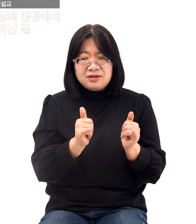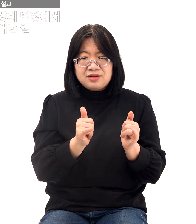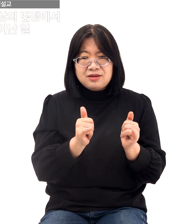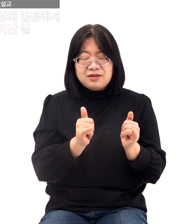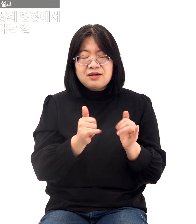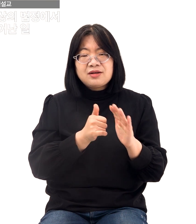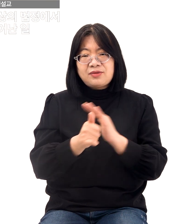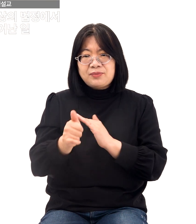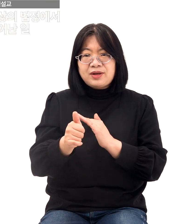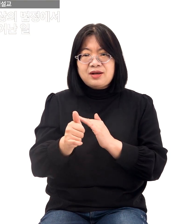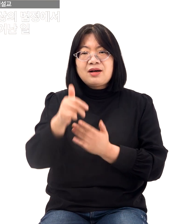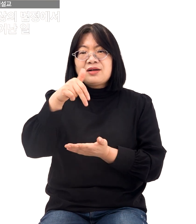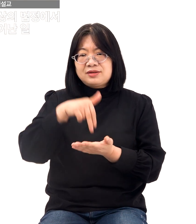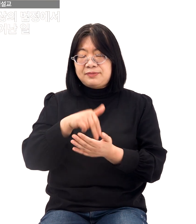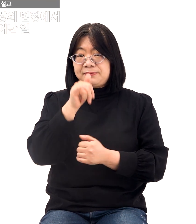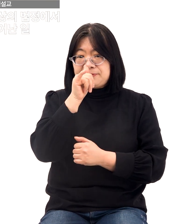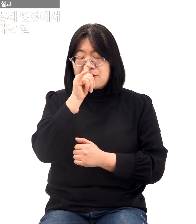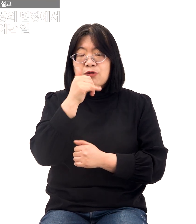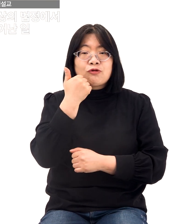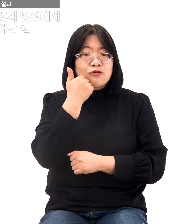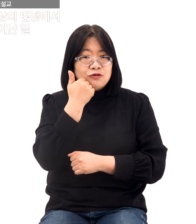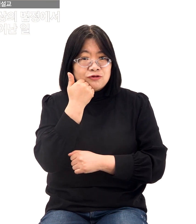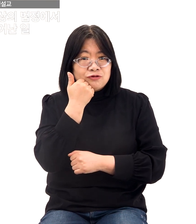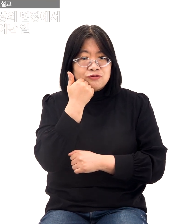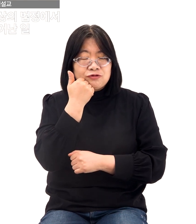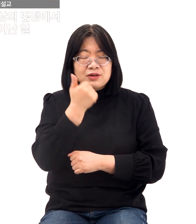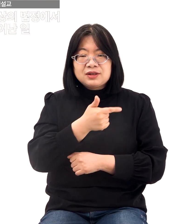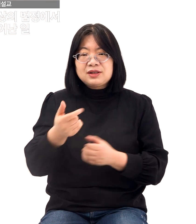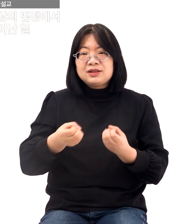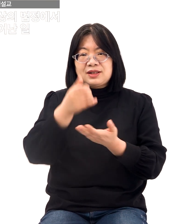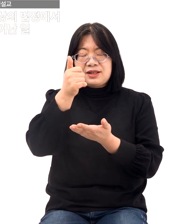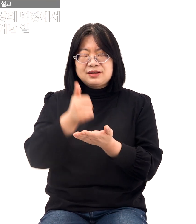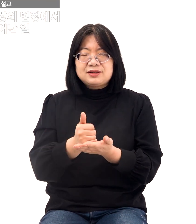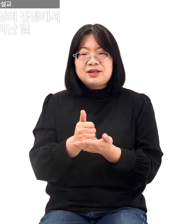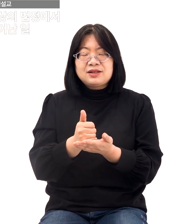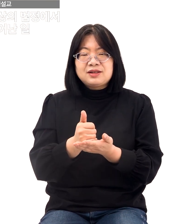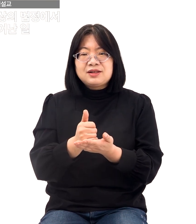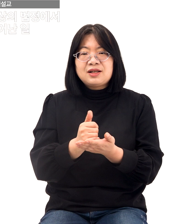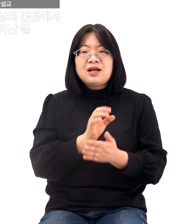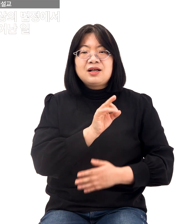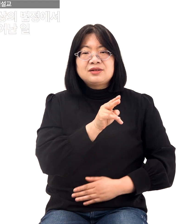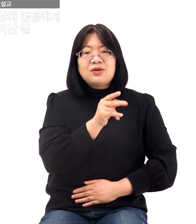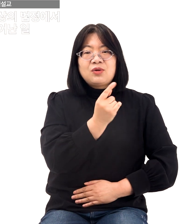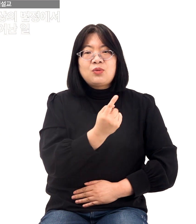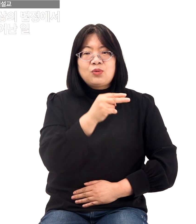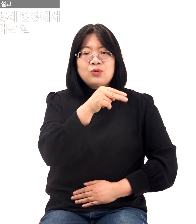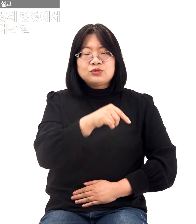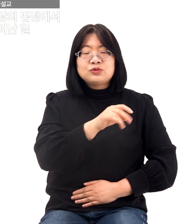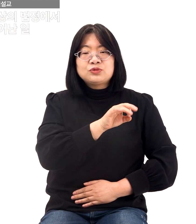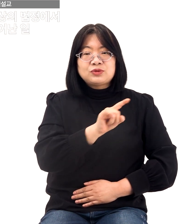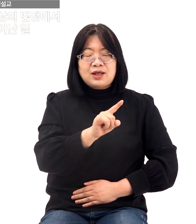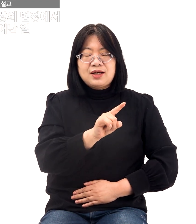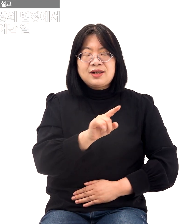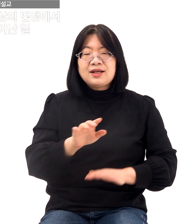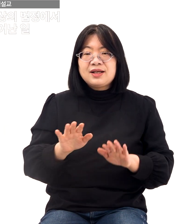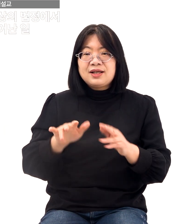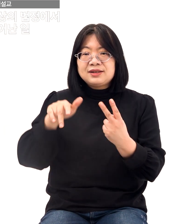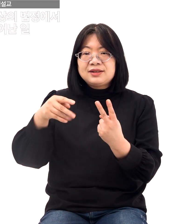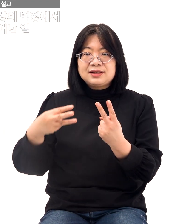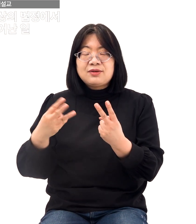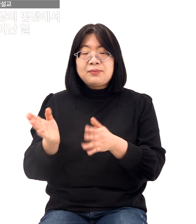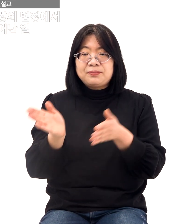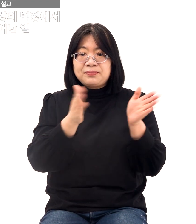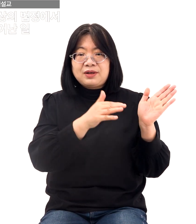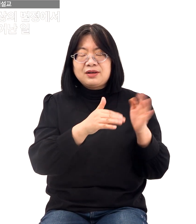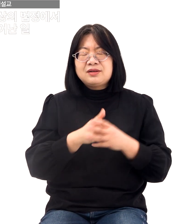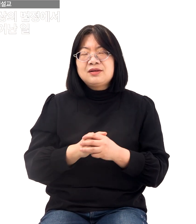백성들을 대표하여 서 있는 겁니다. 누가? 대제사장 여호수아가. 자, 2절을